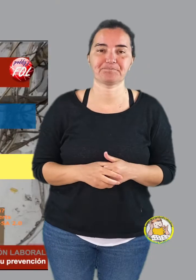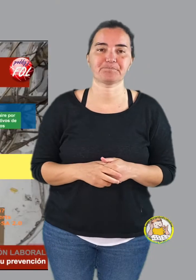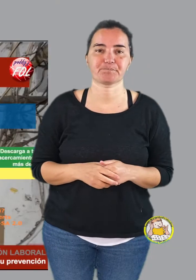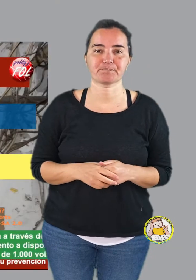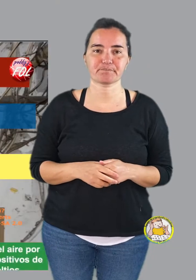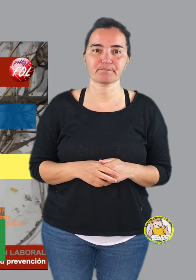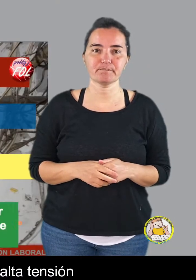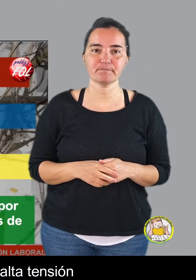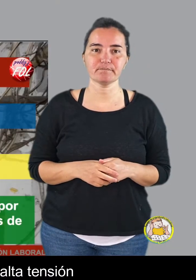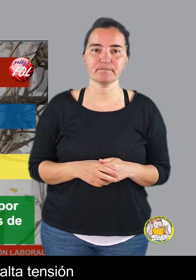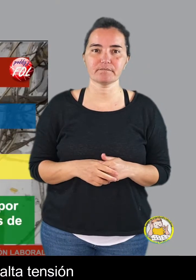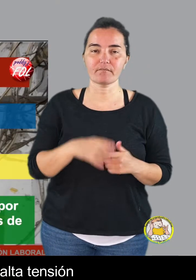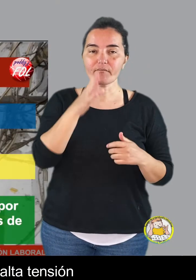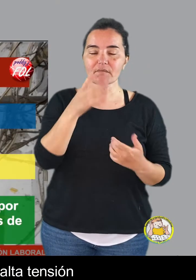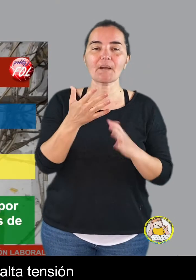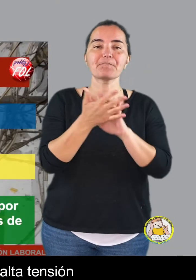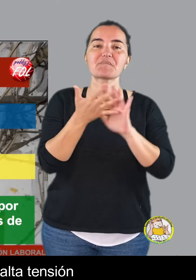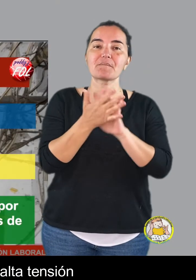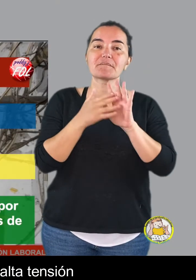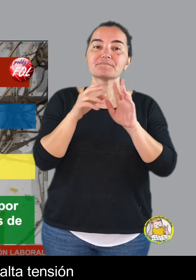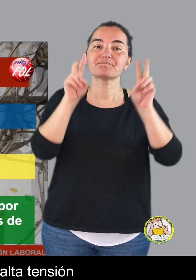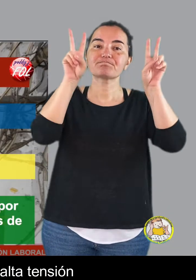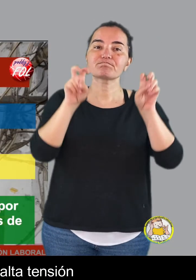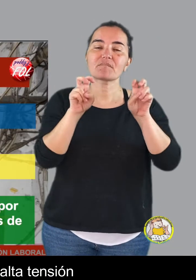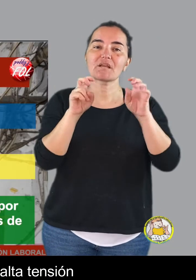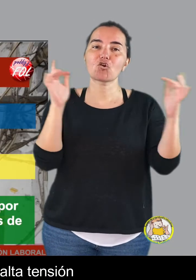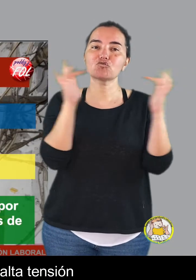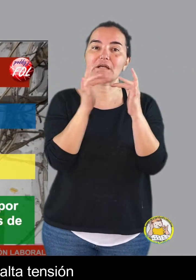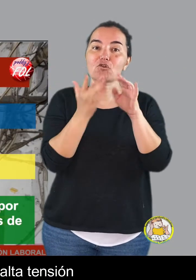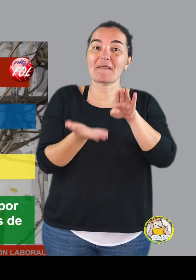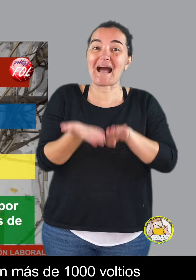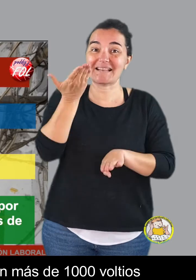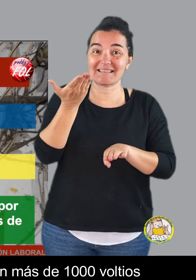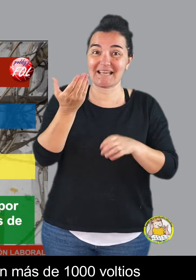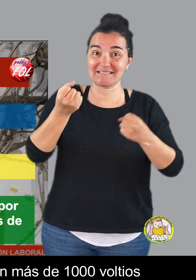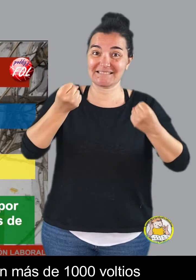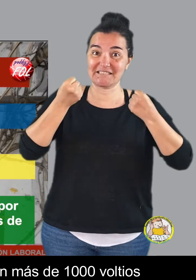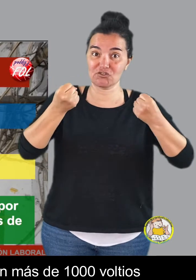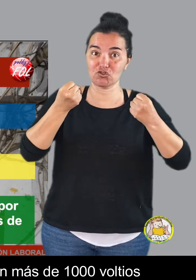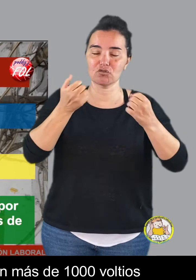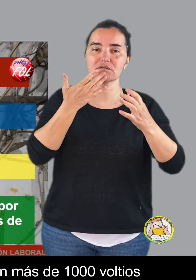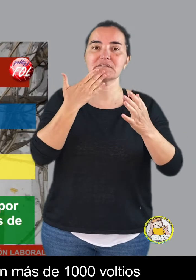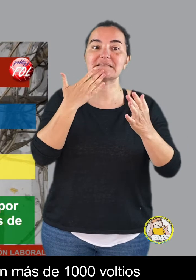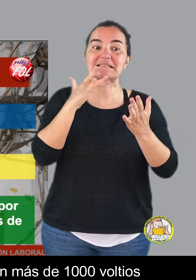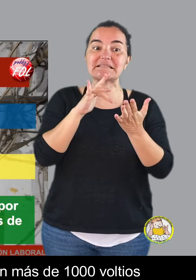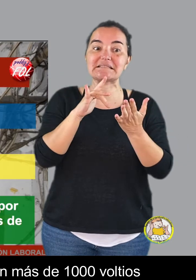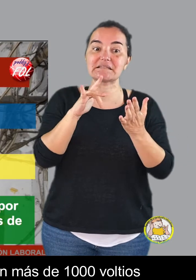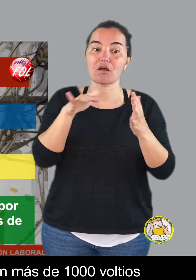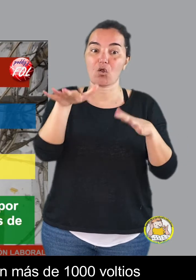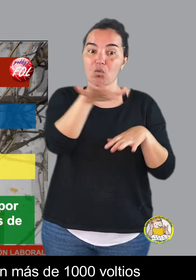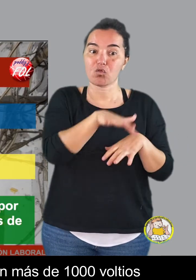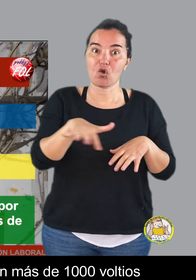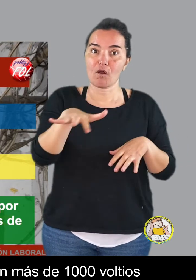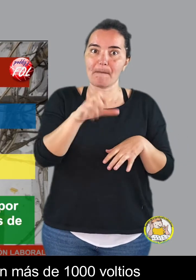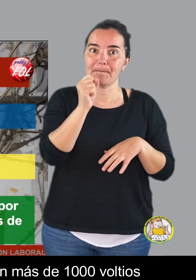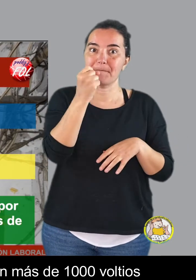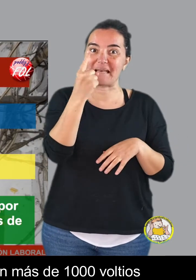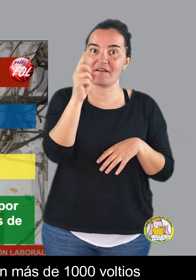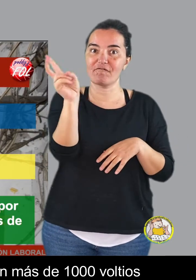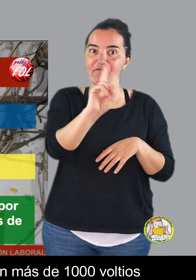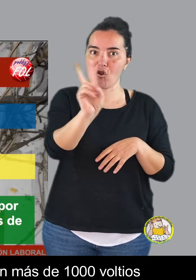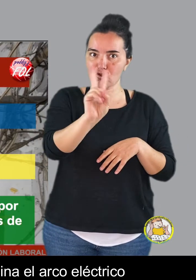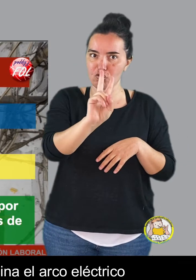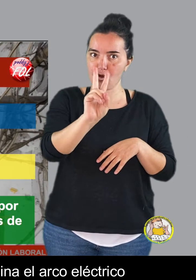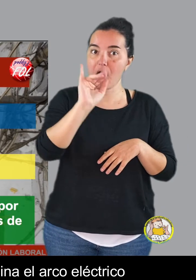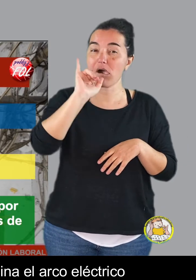activa. Vamos a hablar de contacto de alta tensión cuando en instalaciones por los que circulan más de